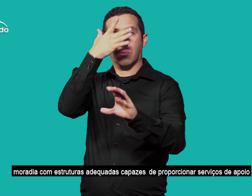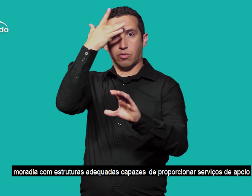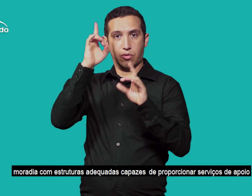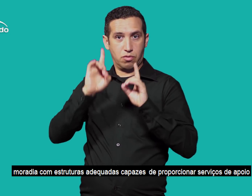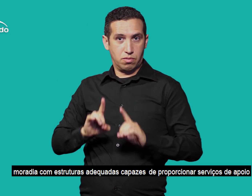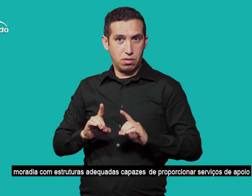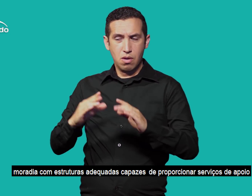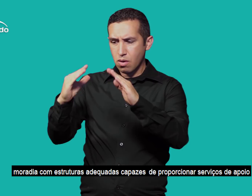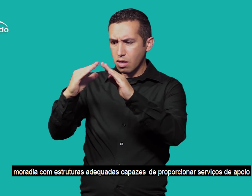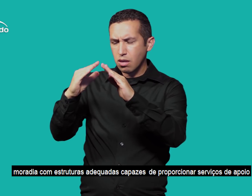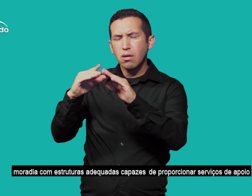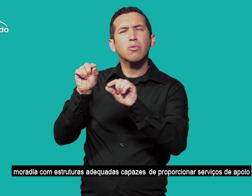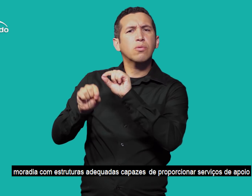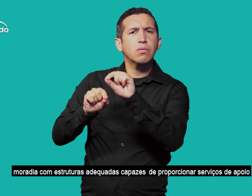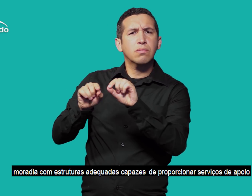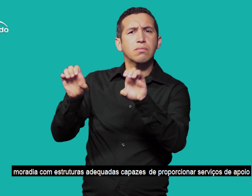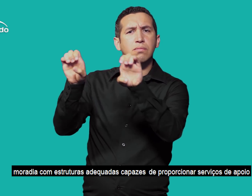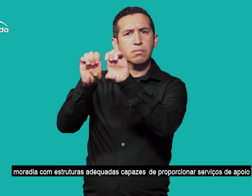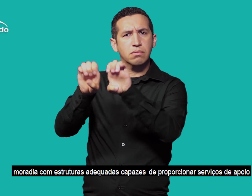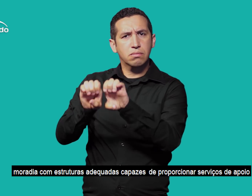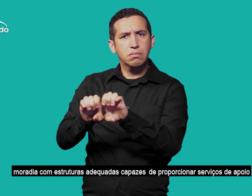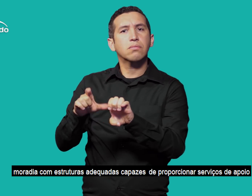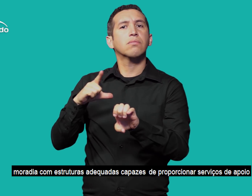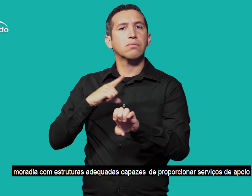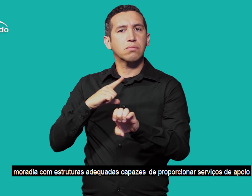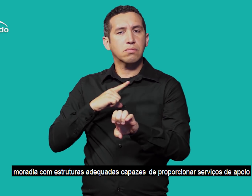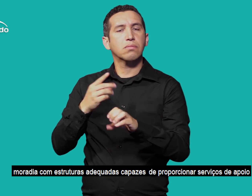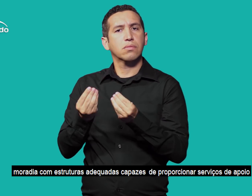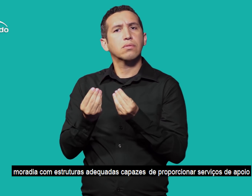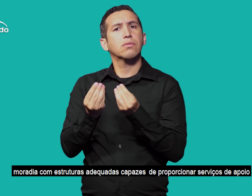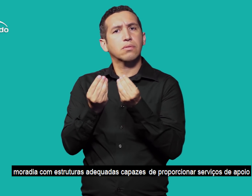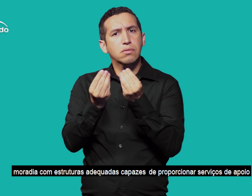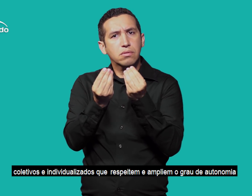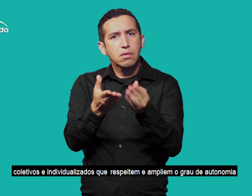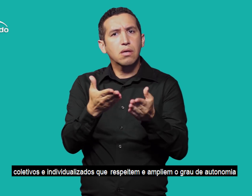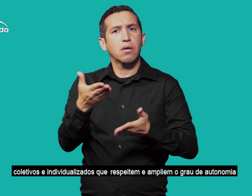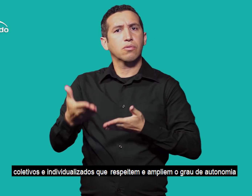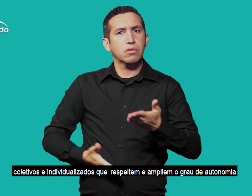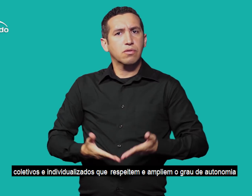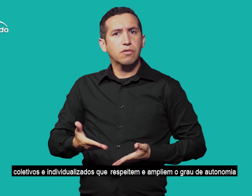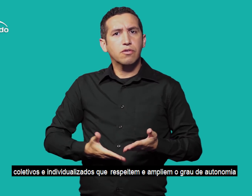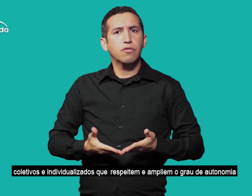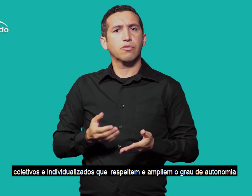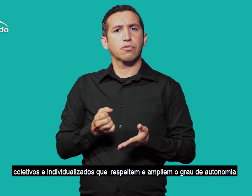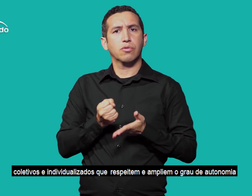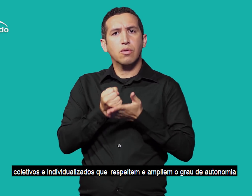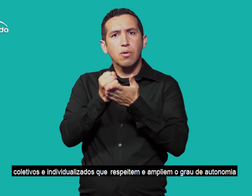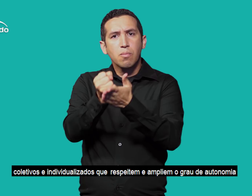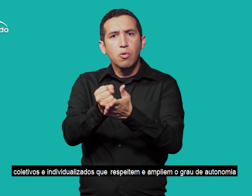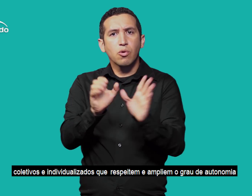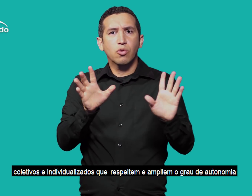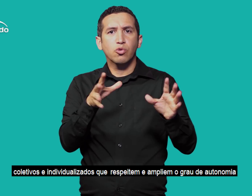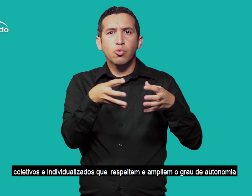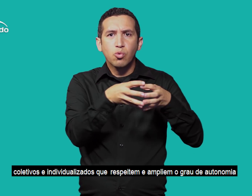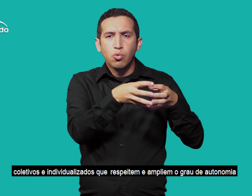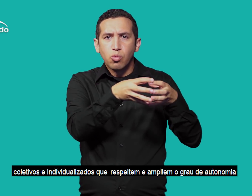adequadas capazes de proporcionar serviços de apoio coletivos e individualizados que